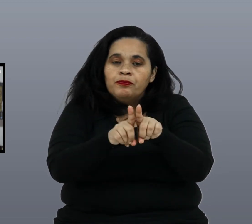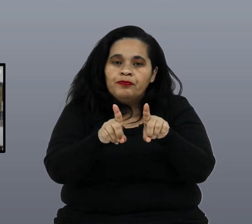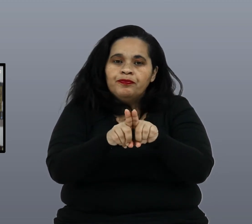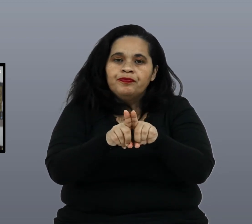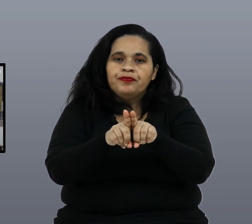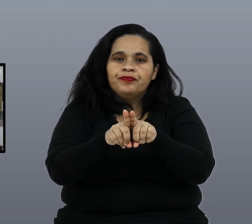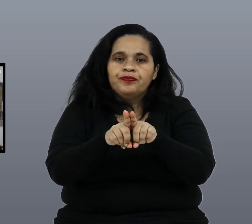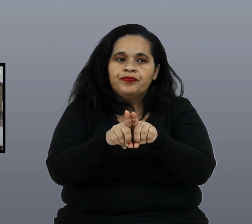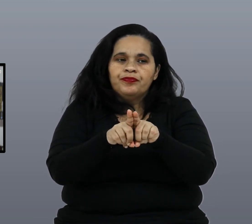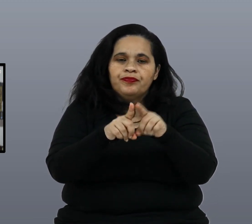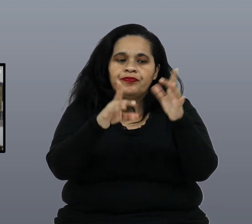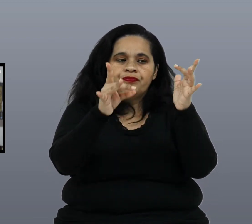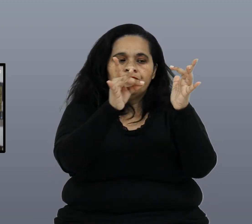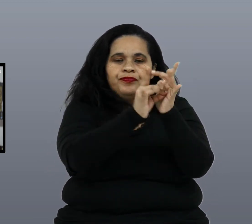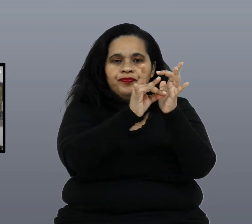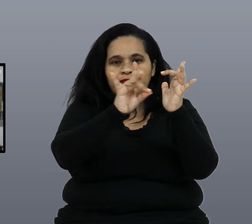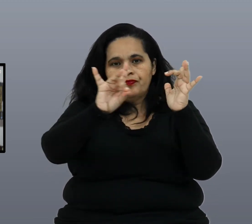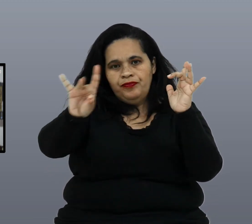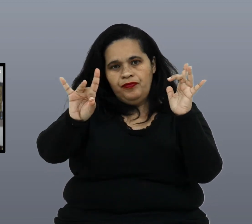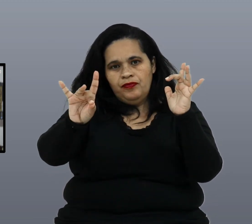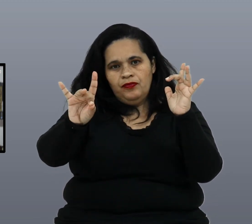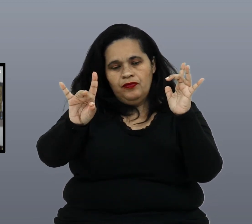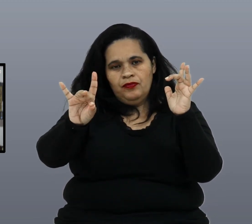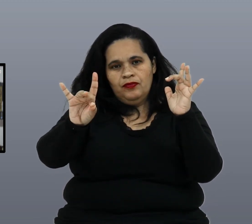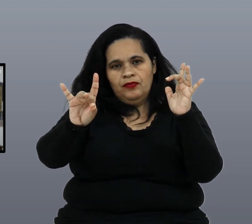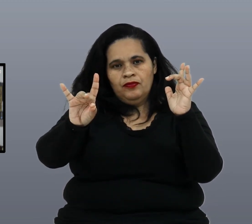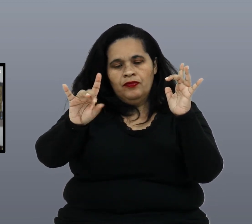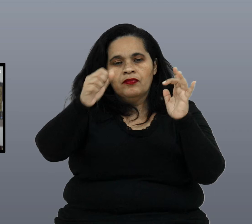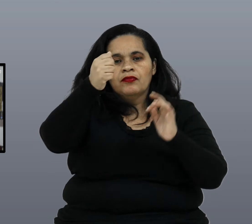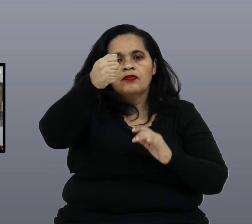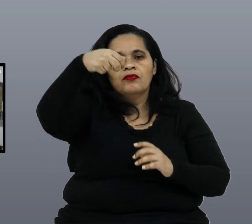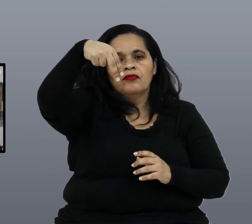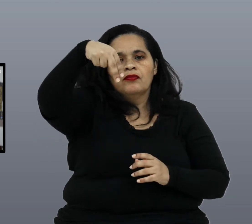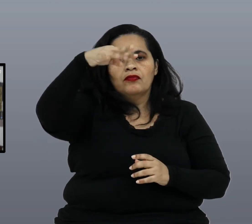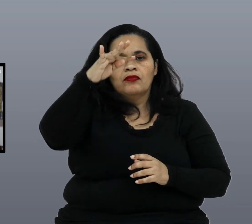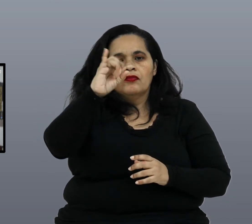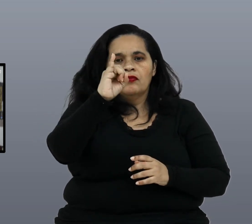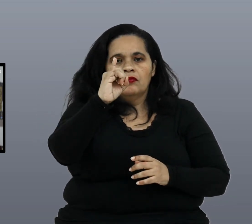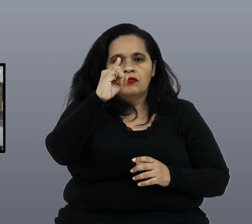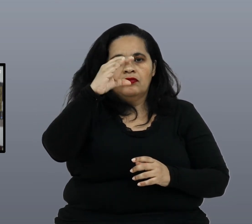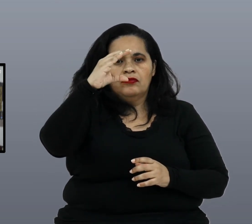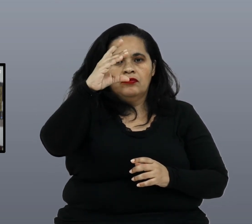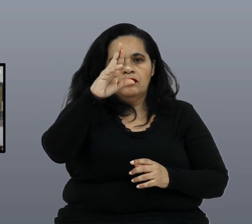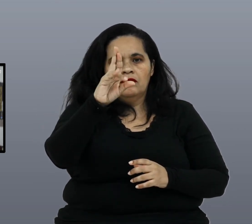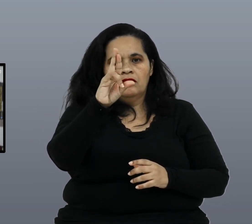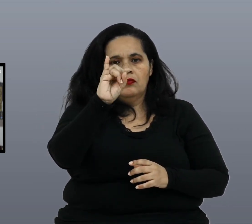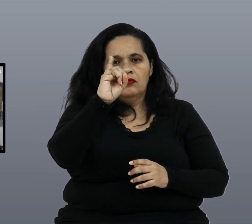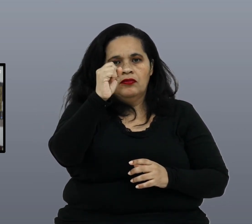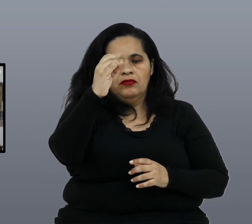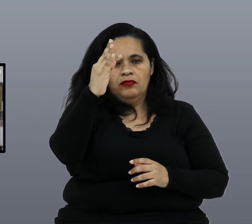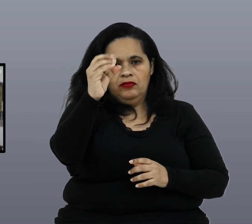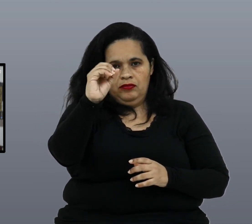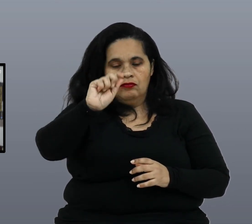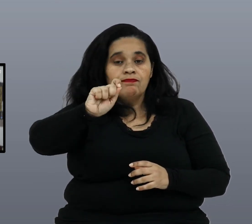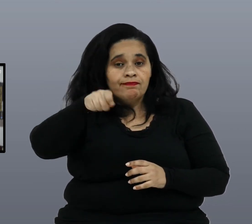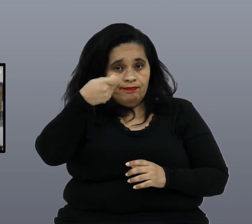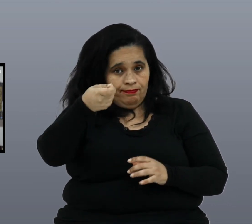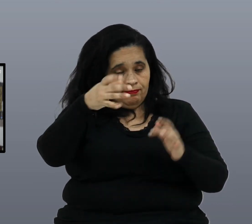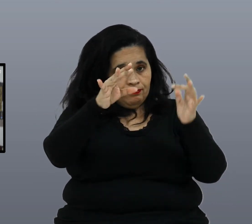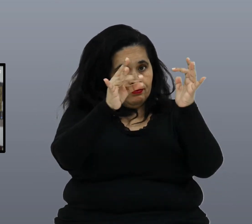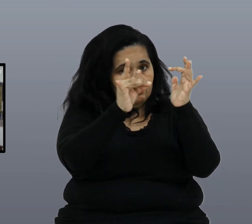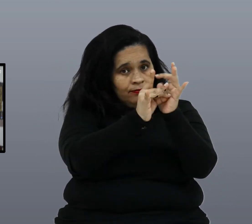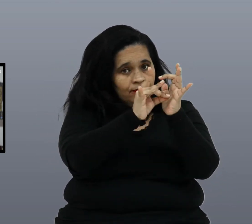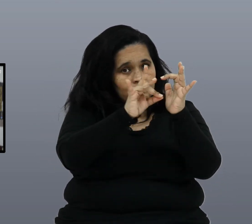refere-se ao anticristo. Um homem, né? É o homem escatológico que a gente fala, né? O